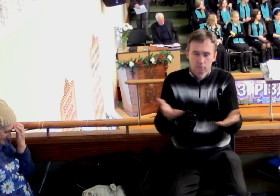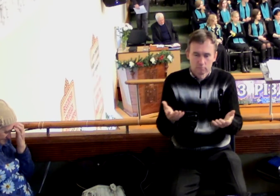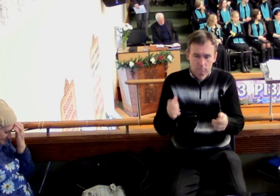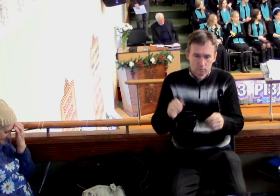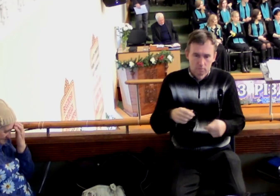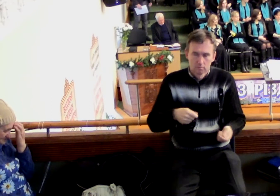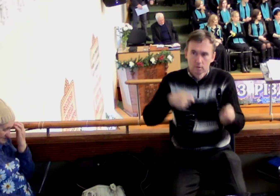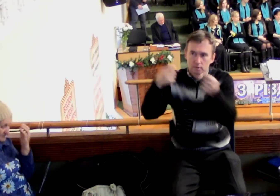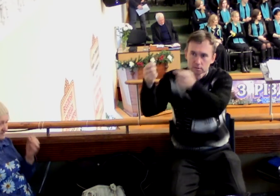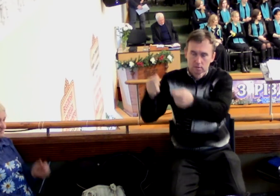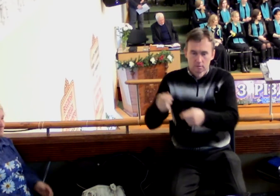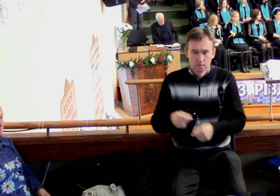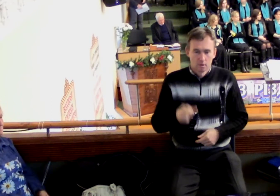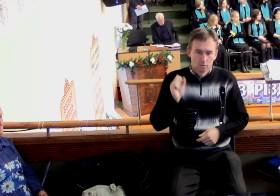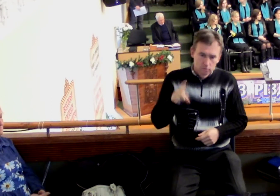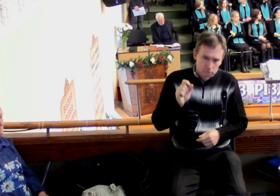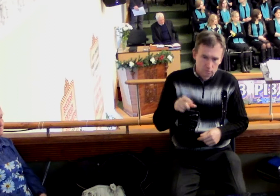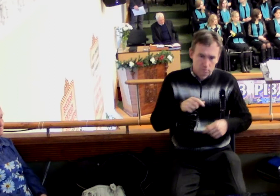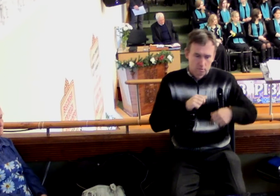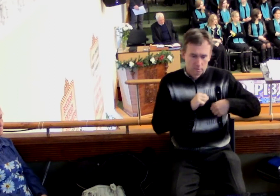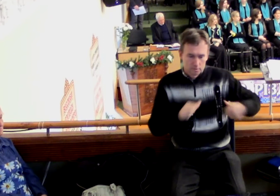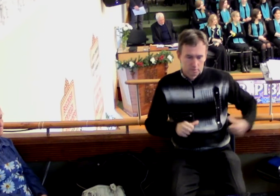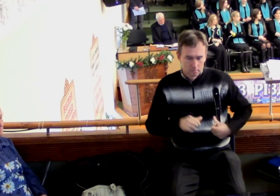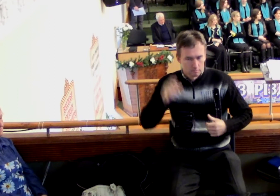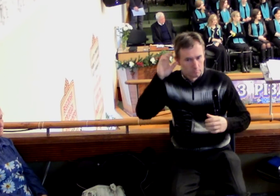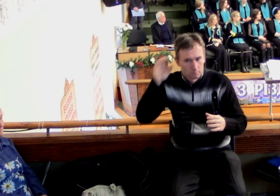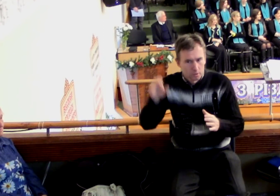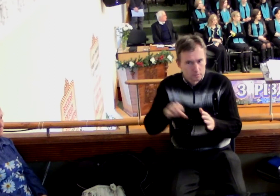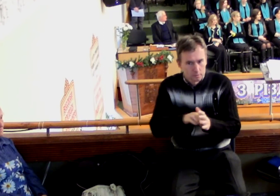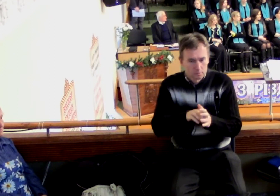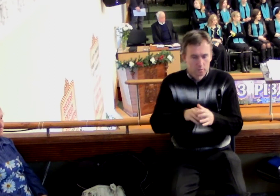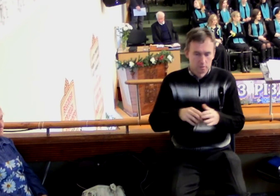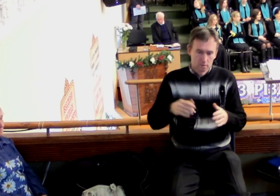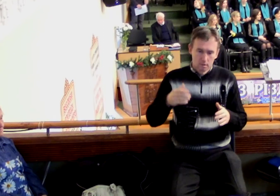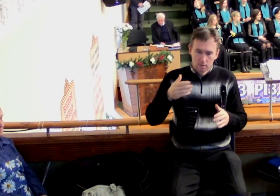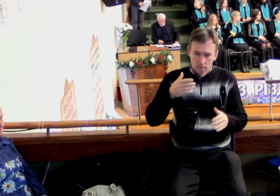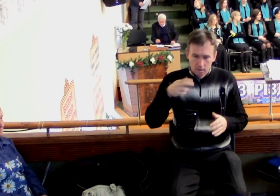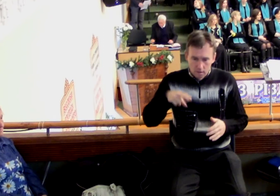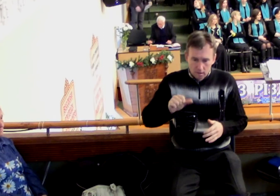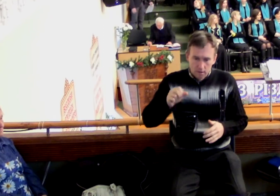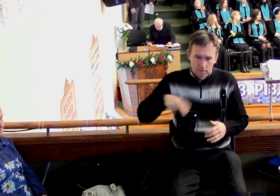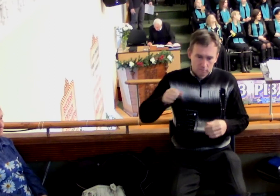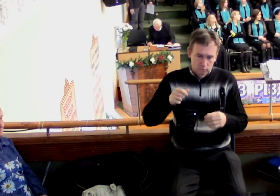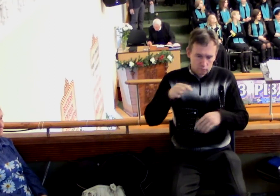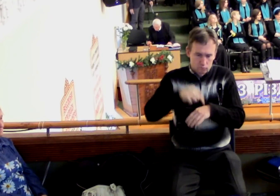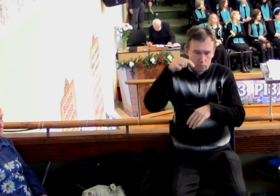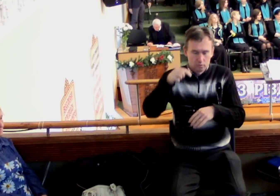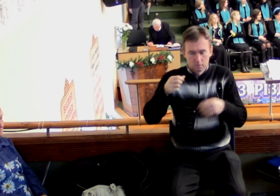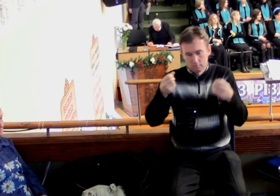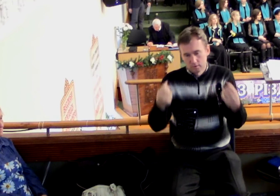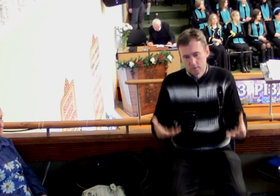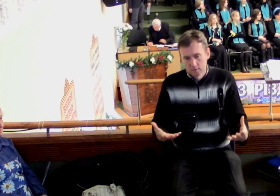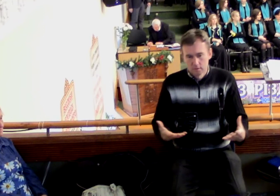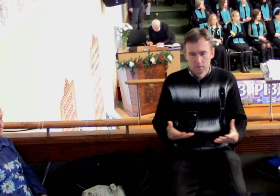Ему? Золото сердец послушных, ладан чувств Его простых.